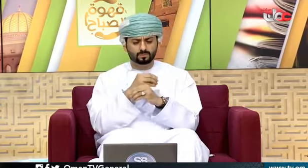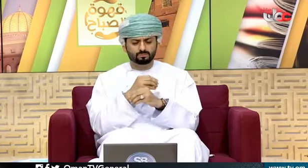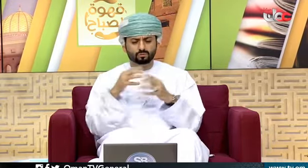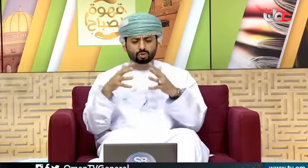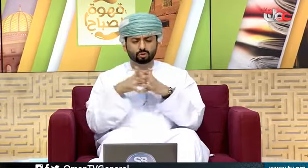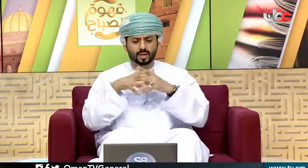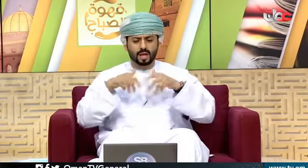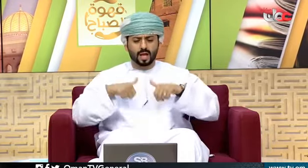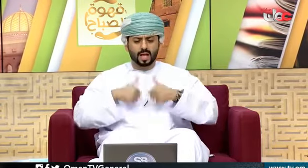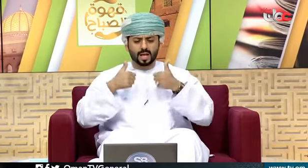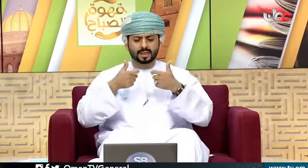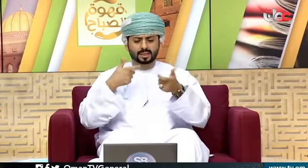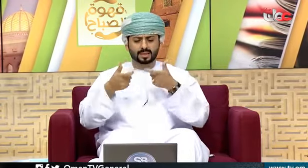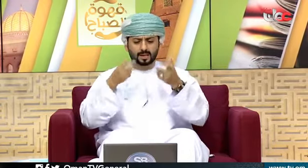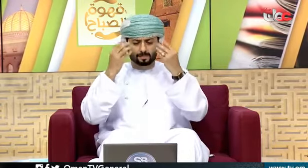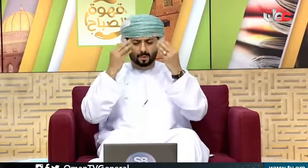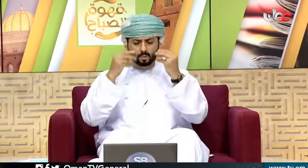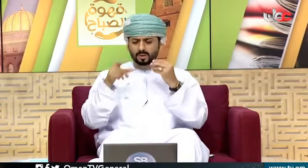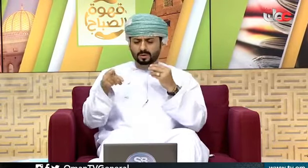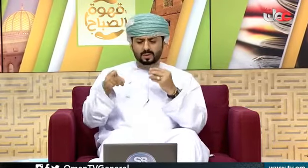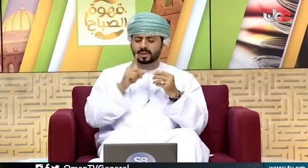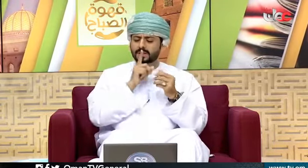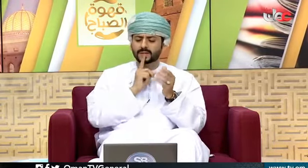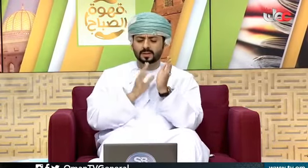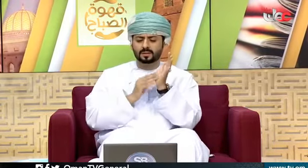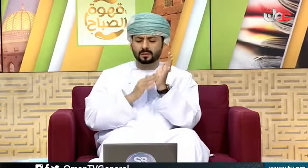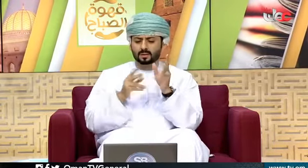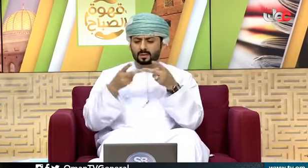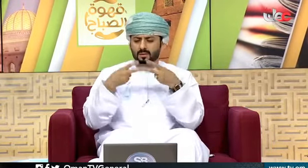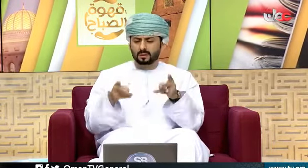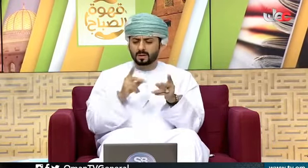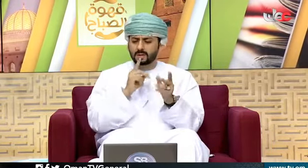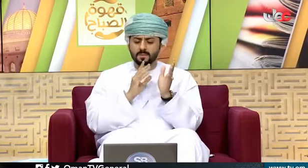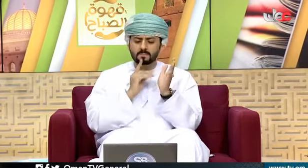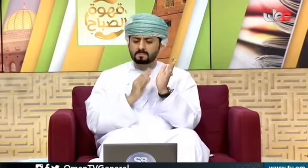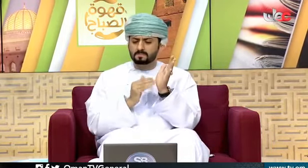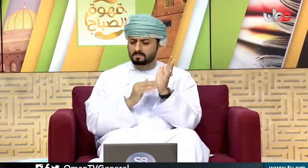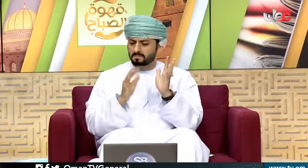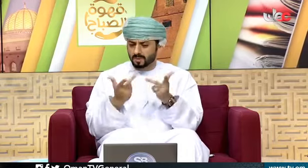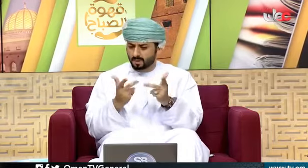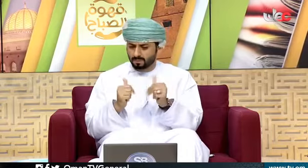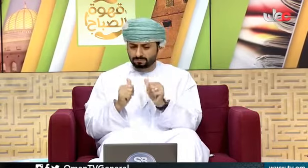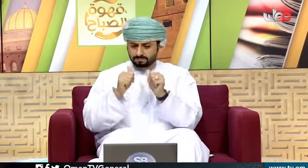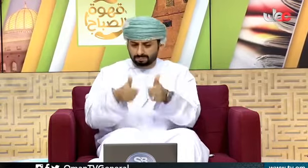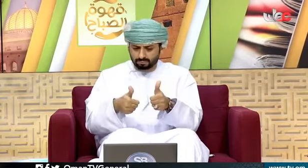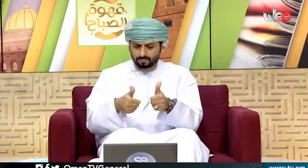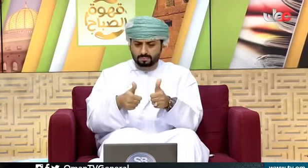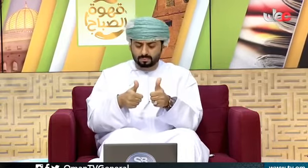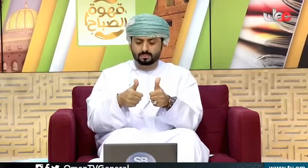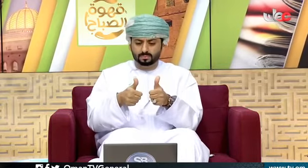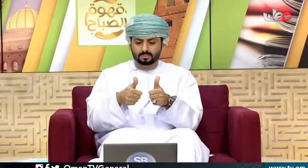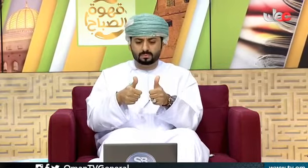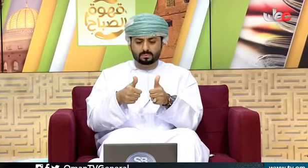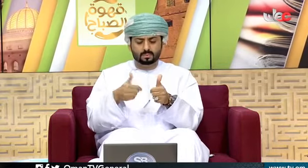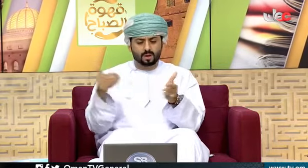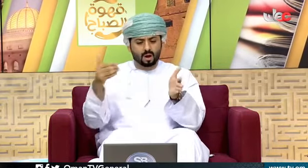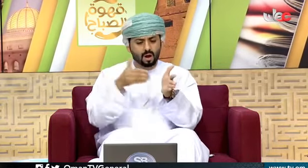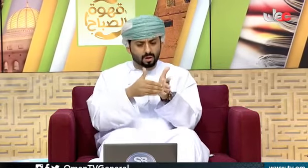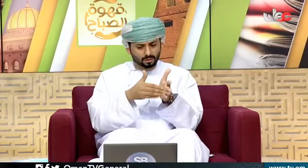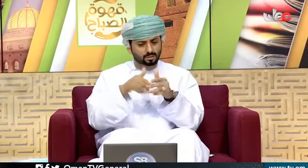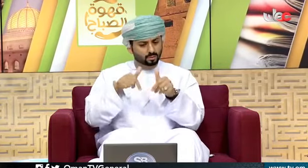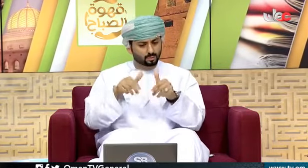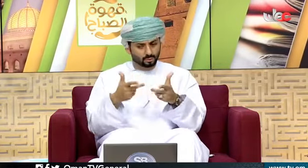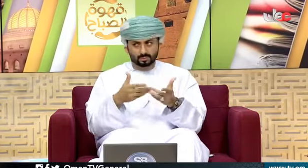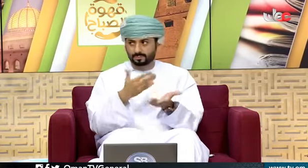التالي بالنسبه لشركه حياه لتقنيه المعلومات، تعرف متى بدات في